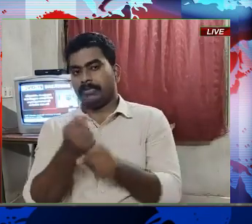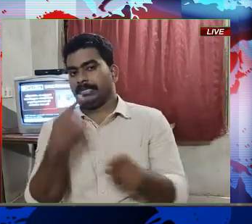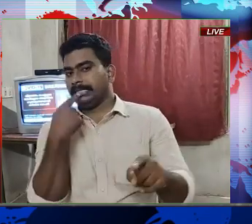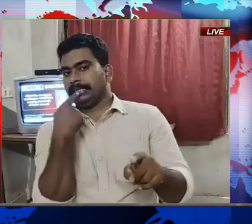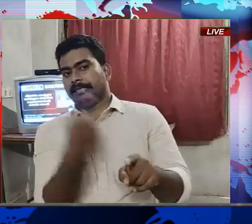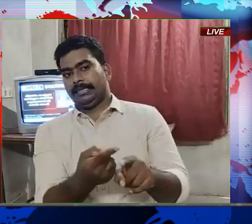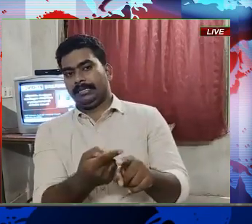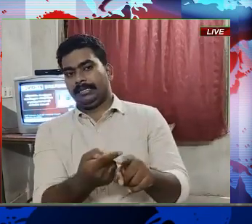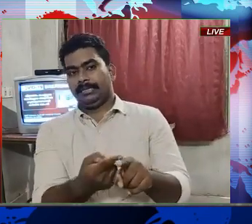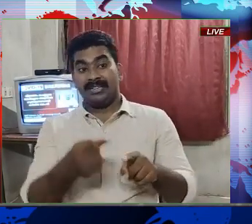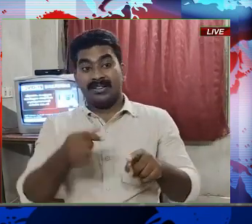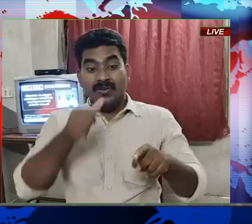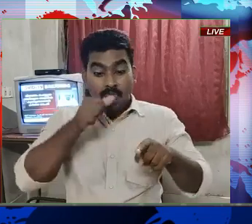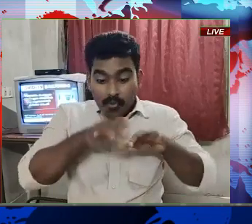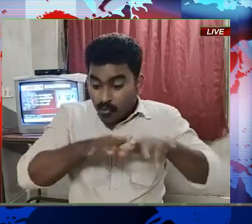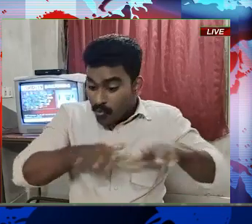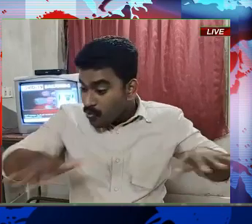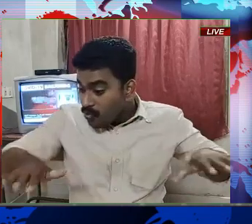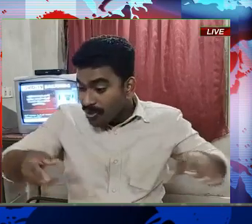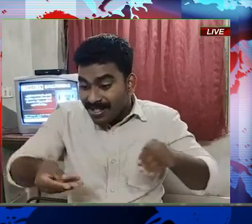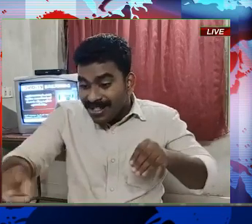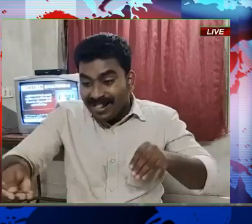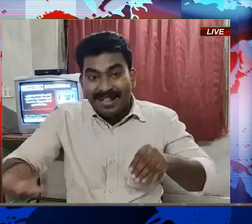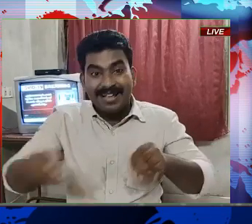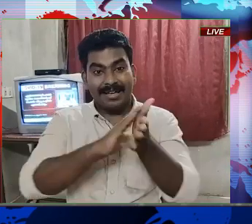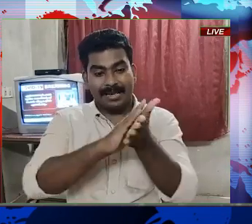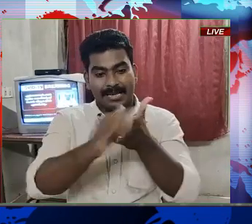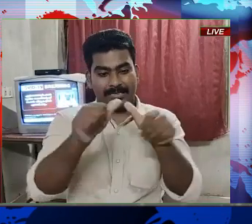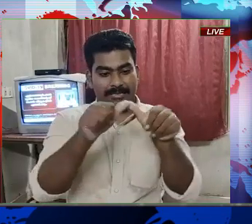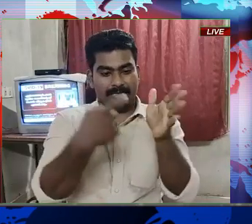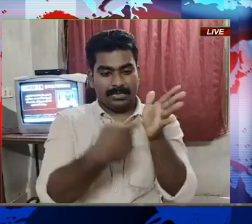പച്ചക്കറി കൃഷിയിൽ കൂടുതൽ ശ്രദ്ധ ചെലുത്താൻ